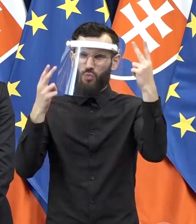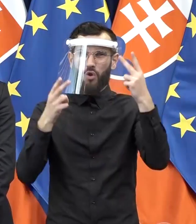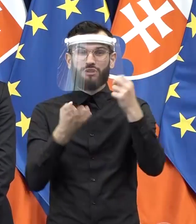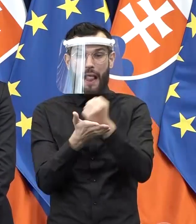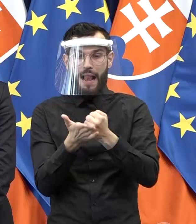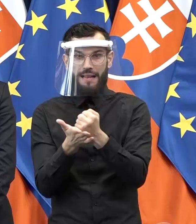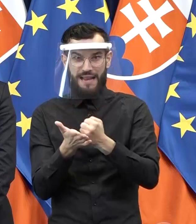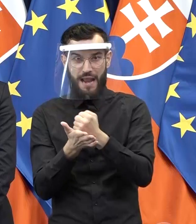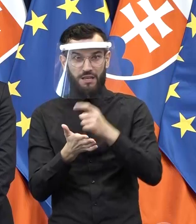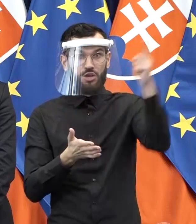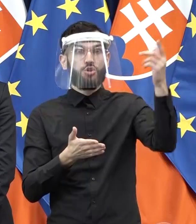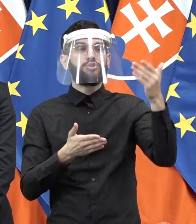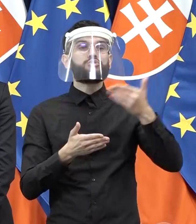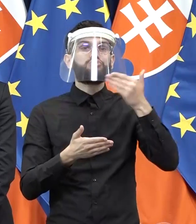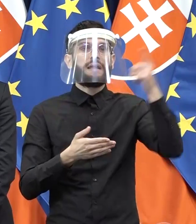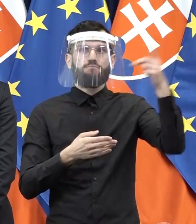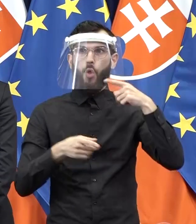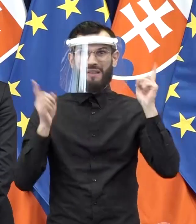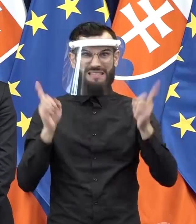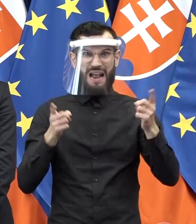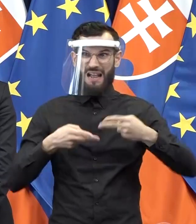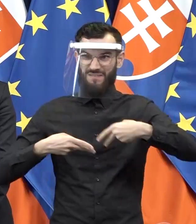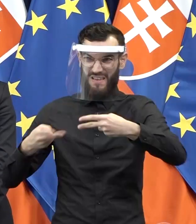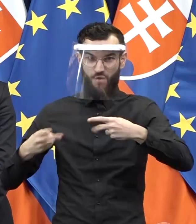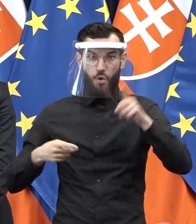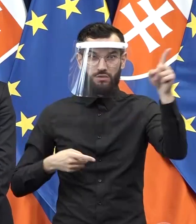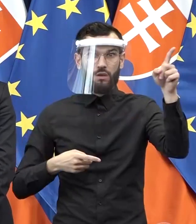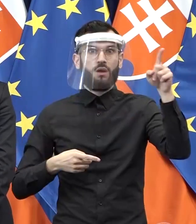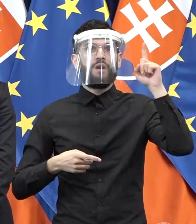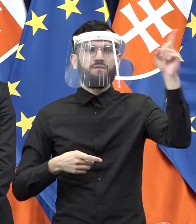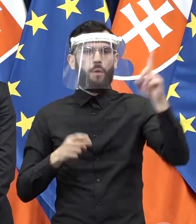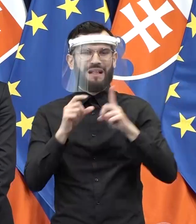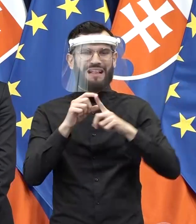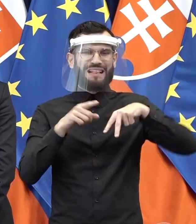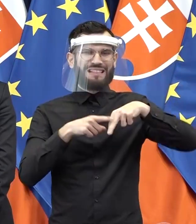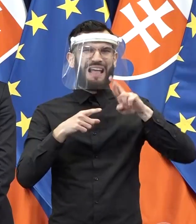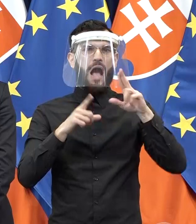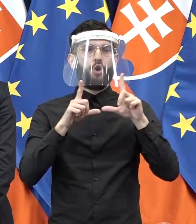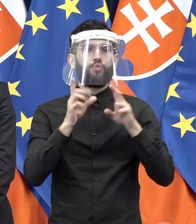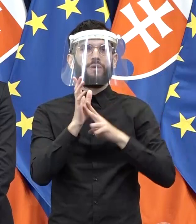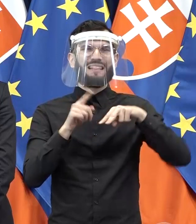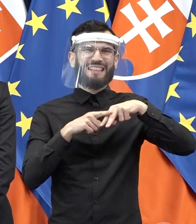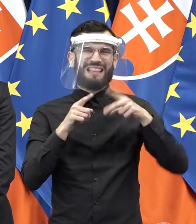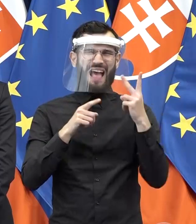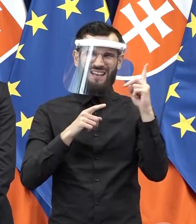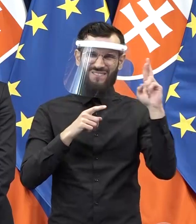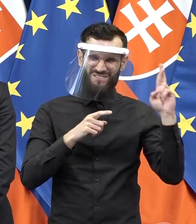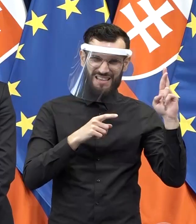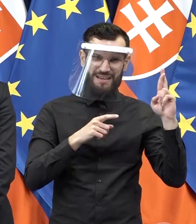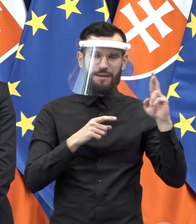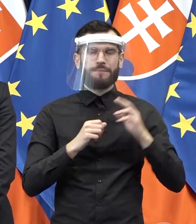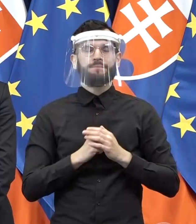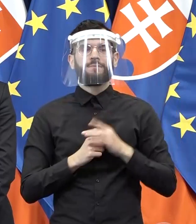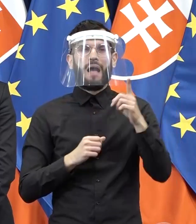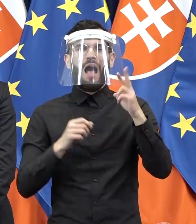ktoré Česká vláda zakázala vyvážať. A je to liek Darunavir a Rybavinir z Českej republiky